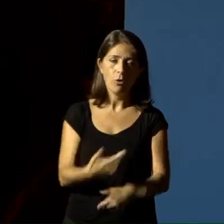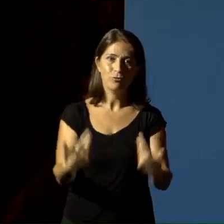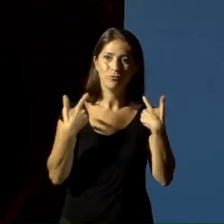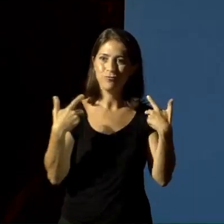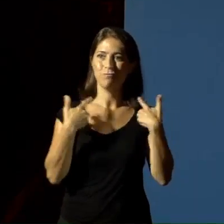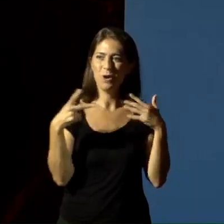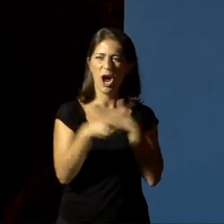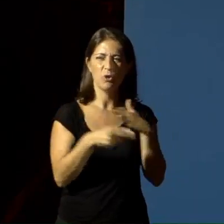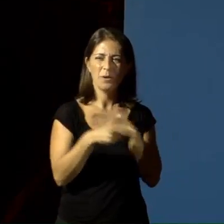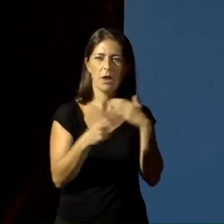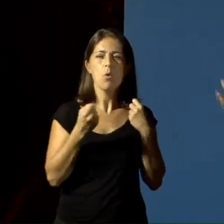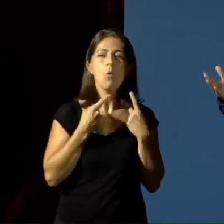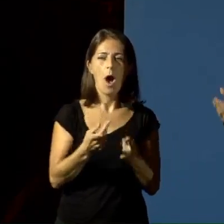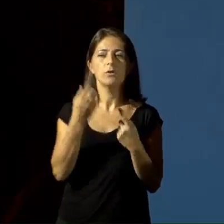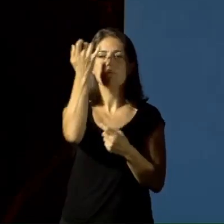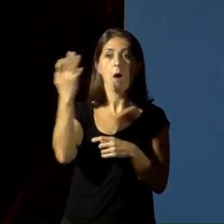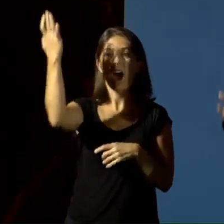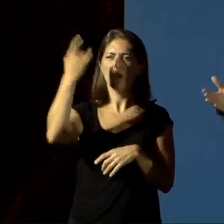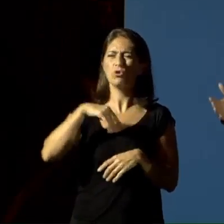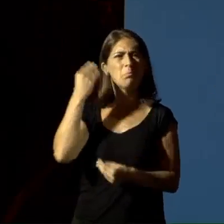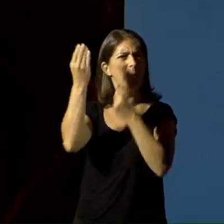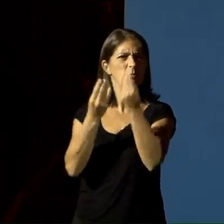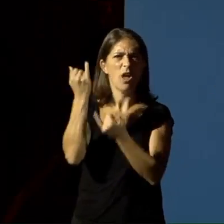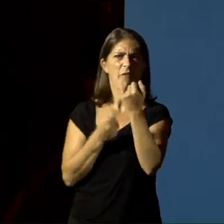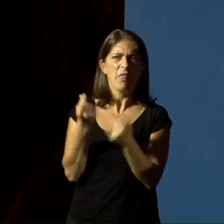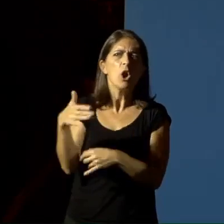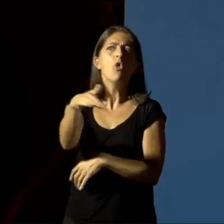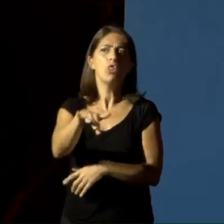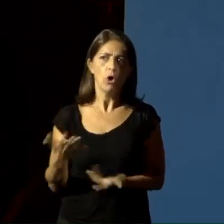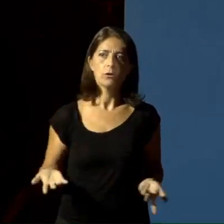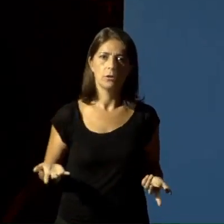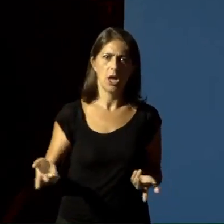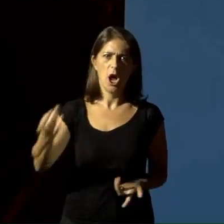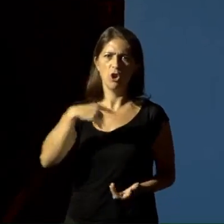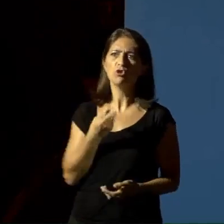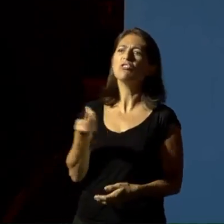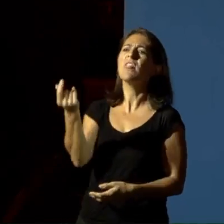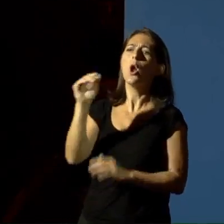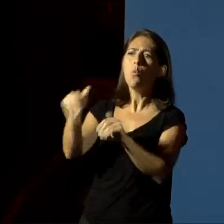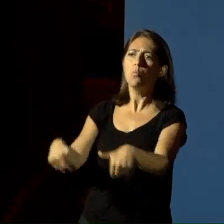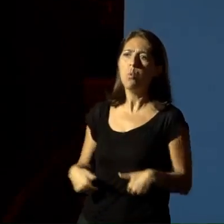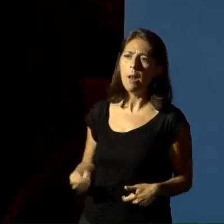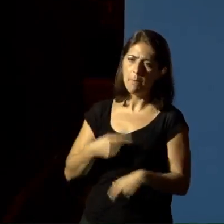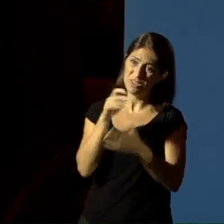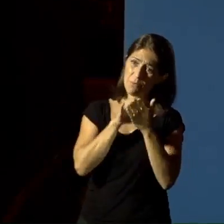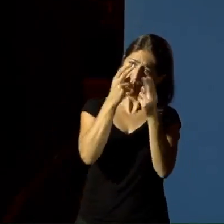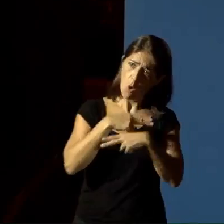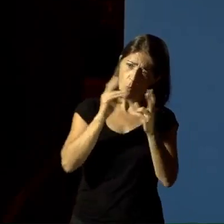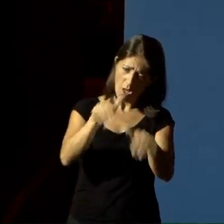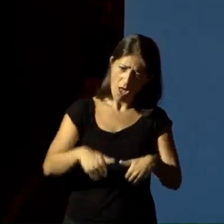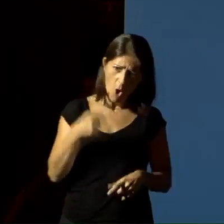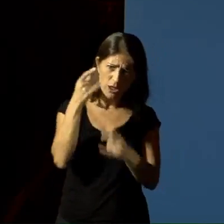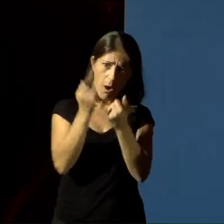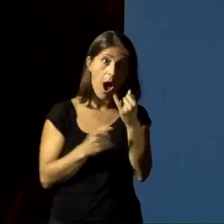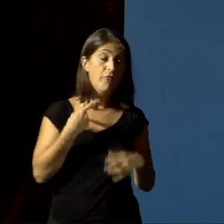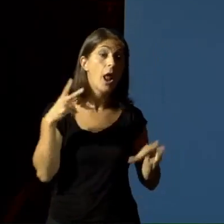causada por eles durante estes anos. Nos preguntámonos onde vai ese diñeiro. Queremos que volva ese diñeiro ás arcas públicas para facer